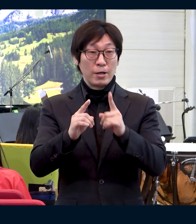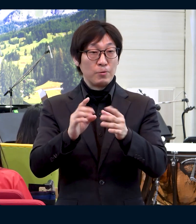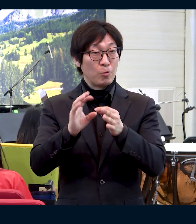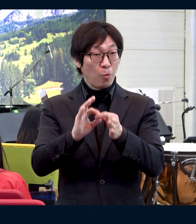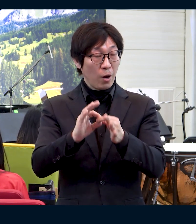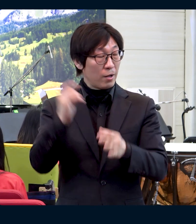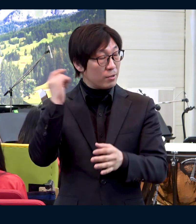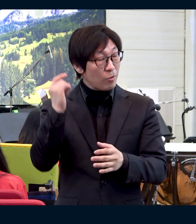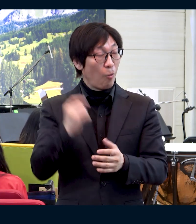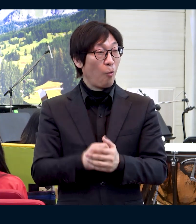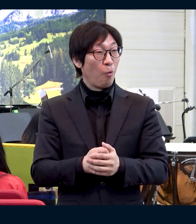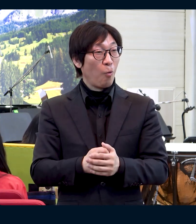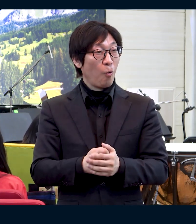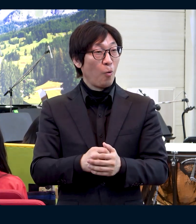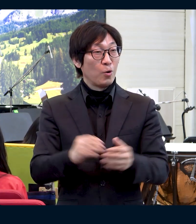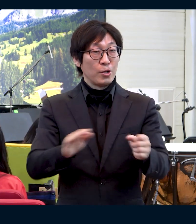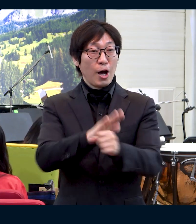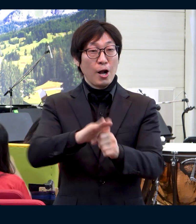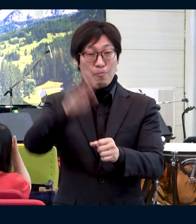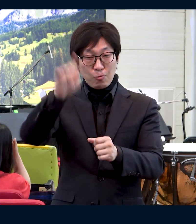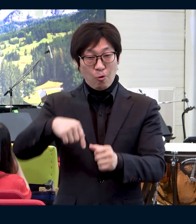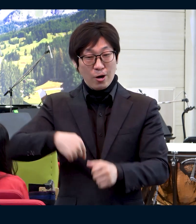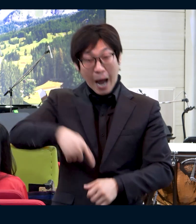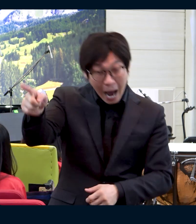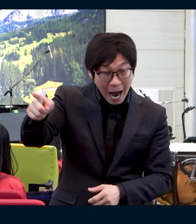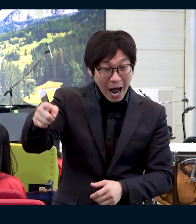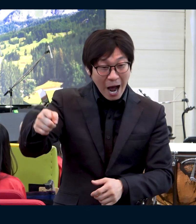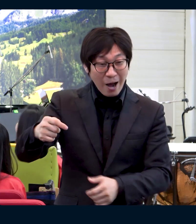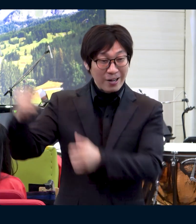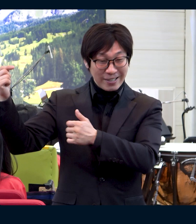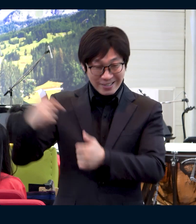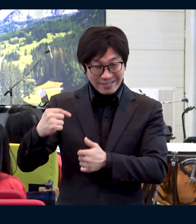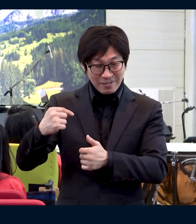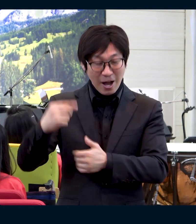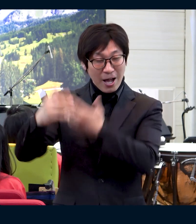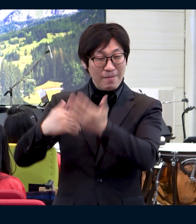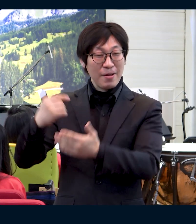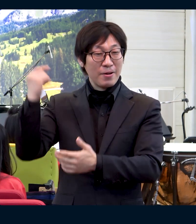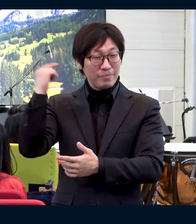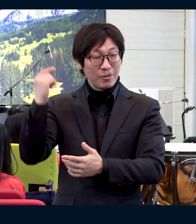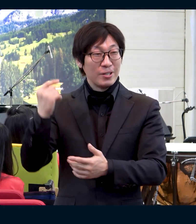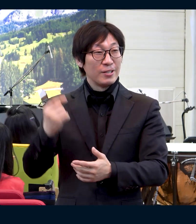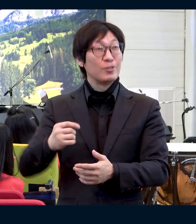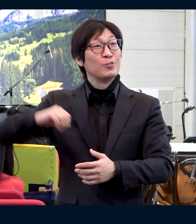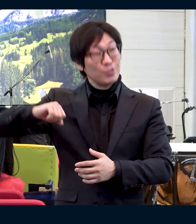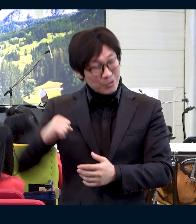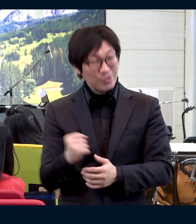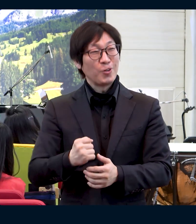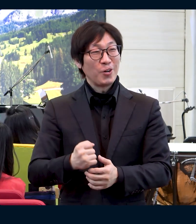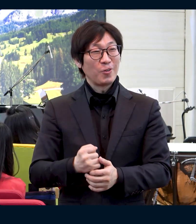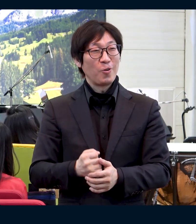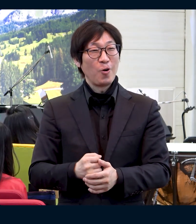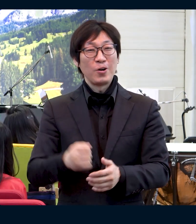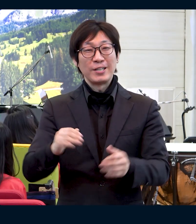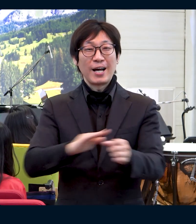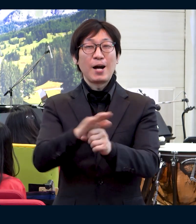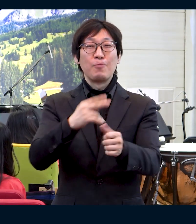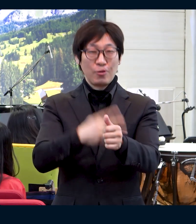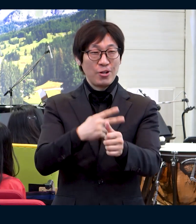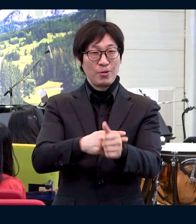잘 들으시고 하나님이 사랑부로 가라 이렇게 하신 하나님의 음성으로 듣고 순종하시고 사랑부